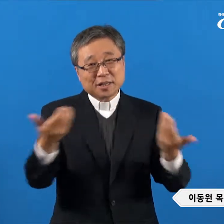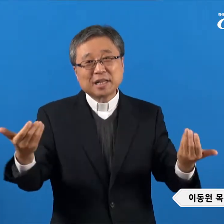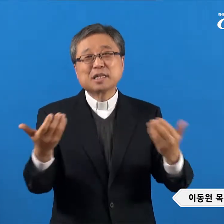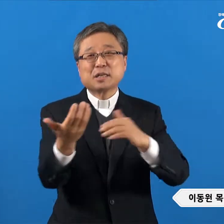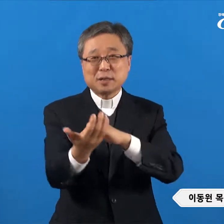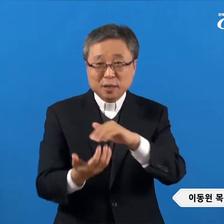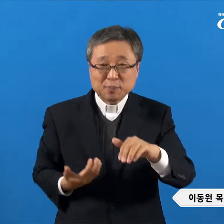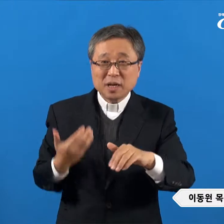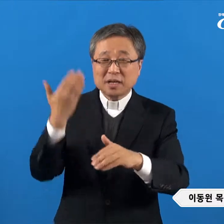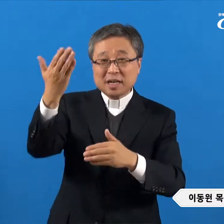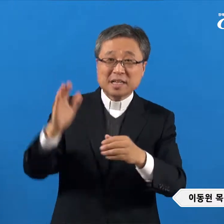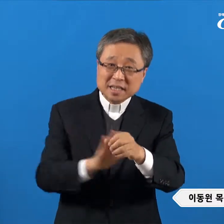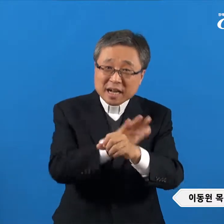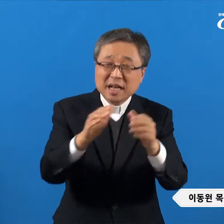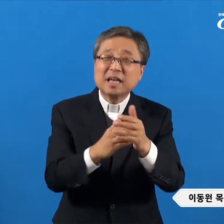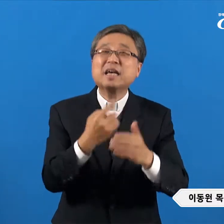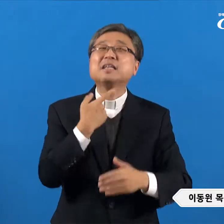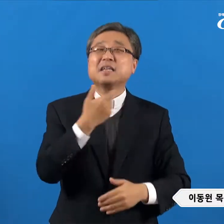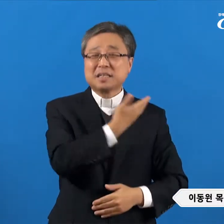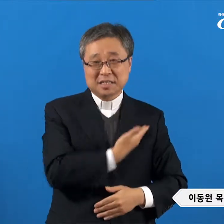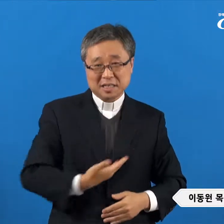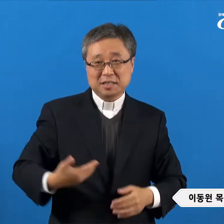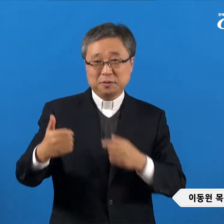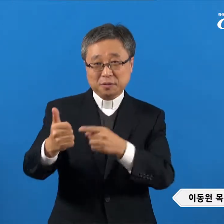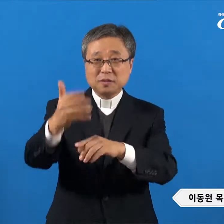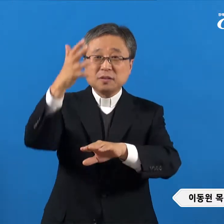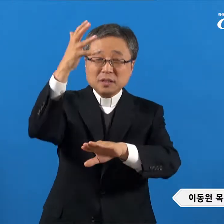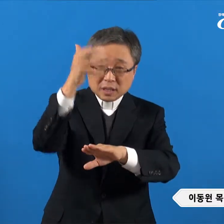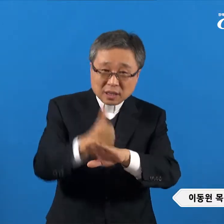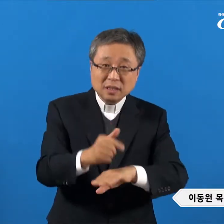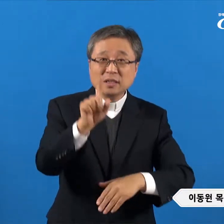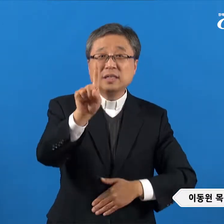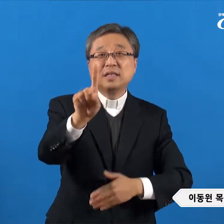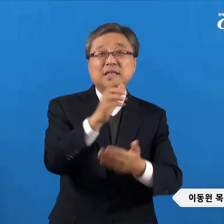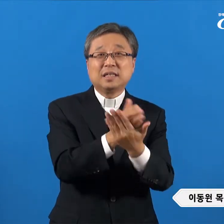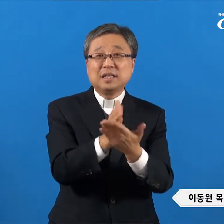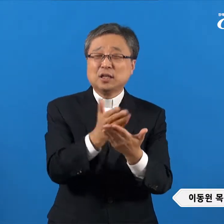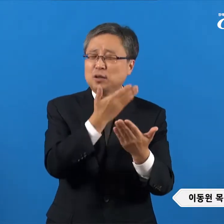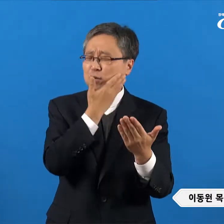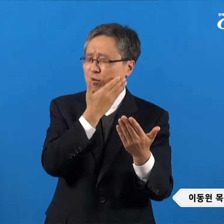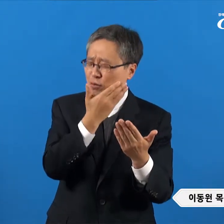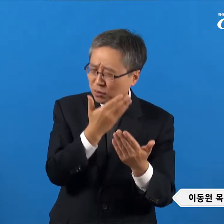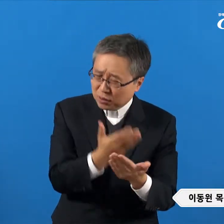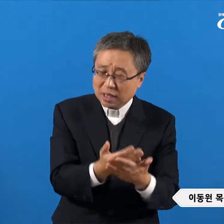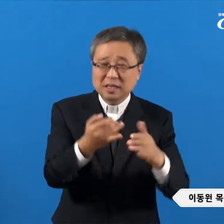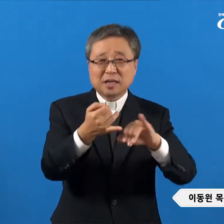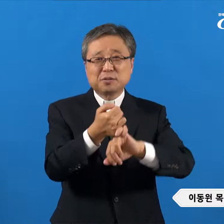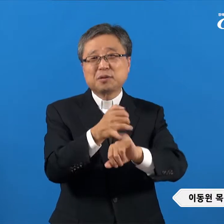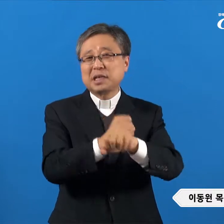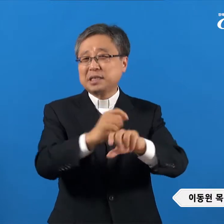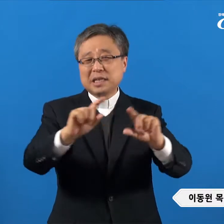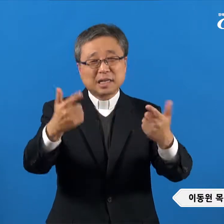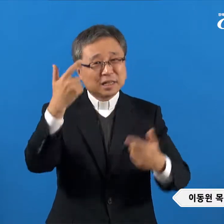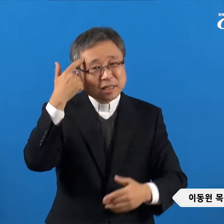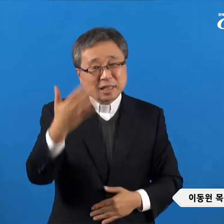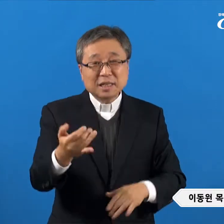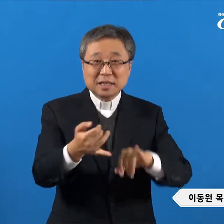전에 그가 사랑했던 제 아들에게 마지막 한 가지 중요한 약속을 하시지 않았습니까? 그 약속